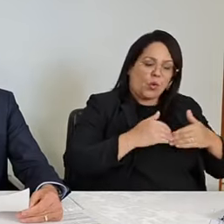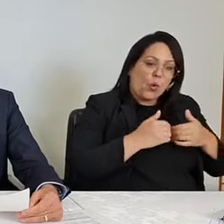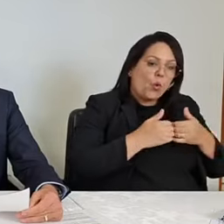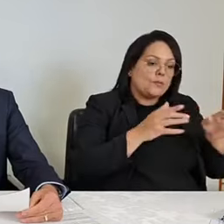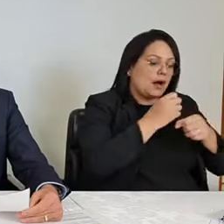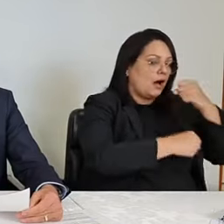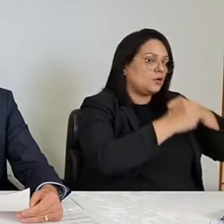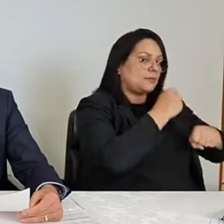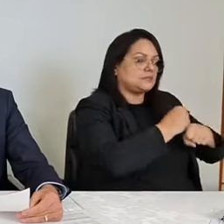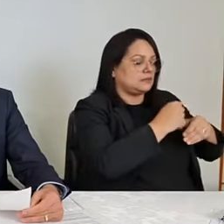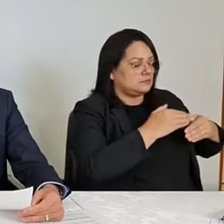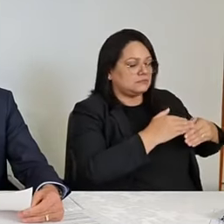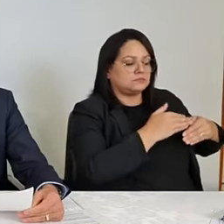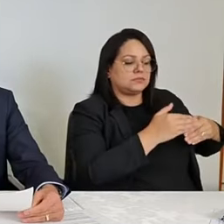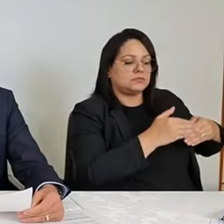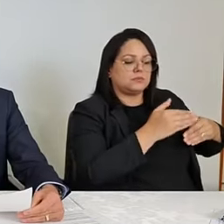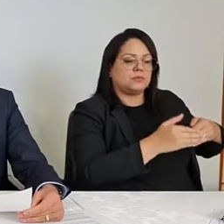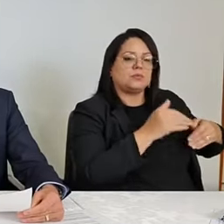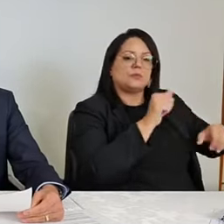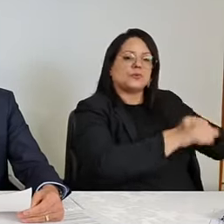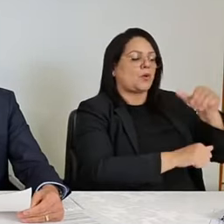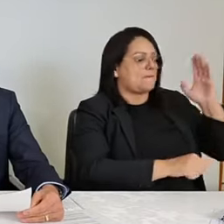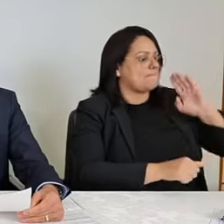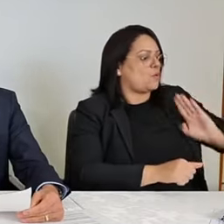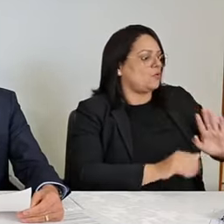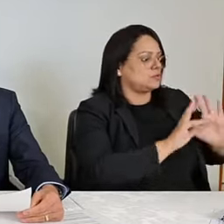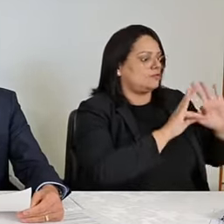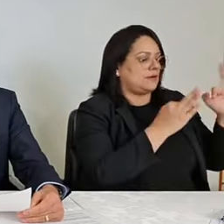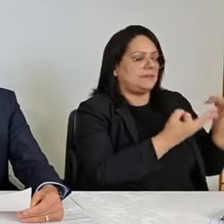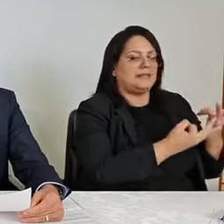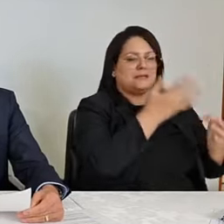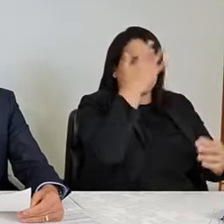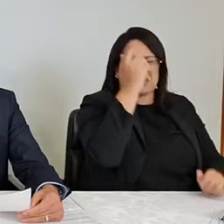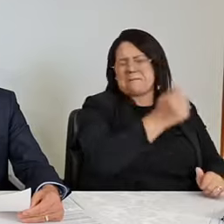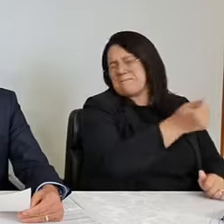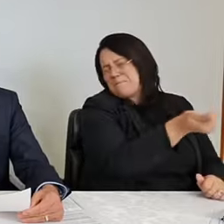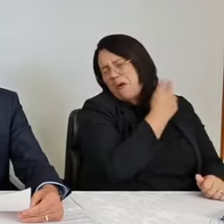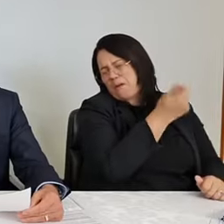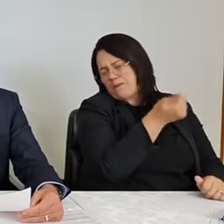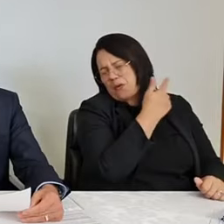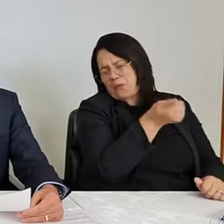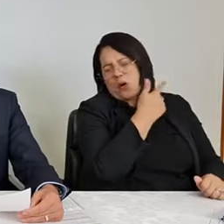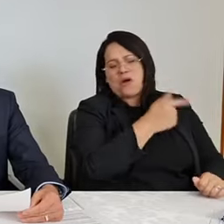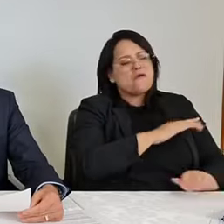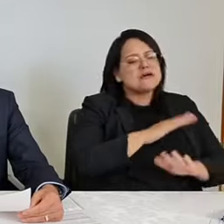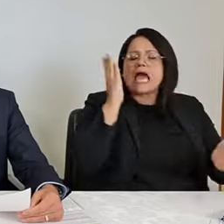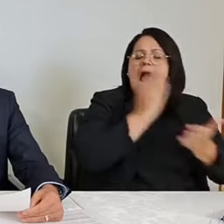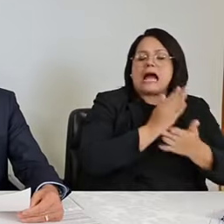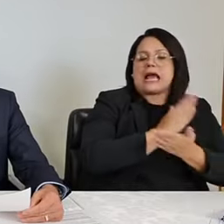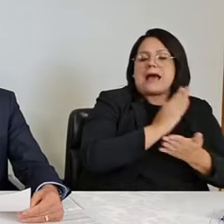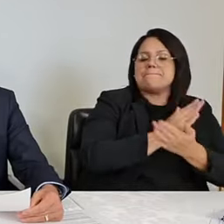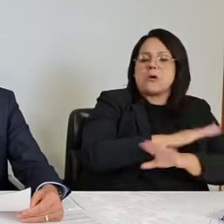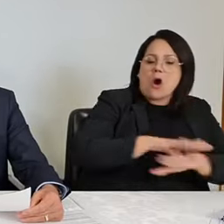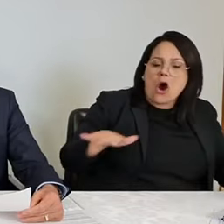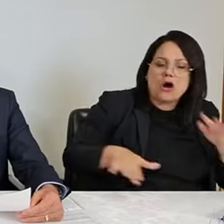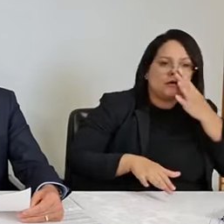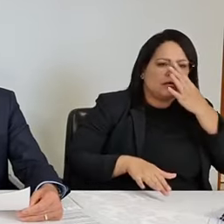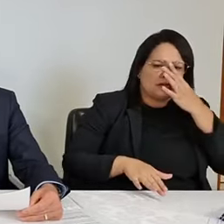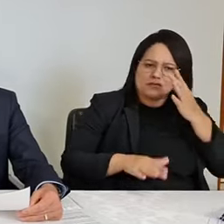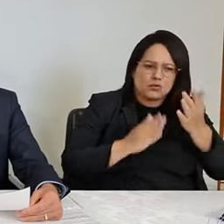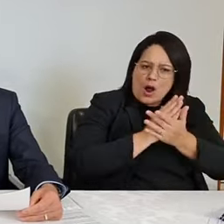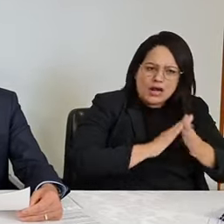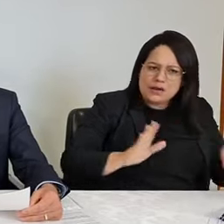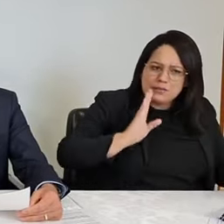ano passado, mudamos aqui a questão do Bolsa Família. Muita gente bateu em mim e falou que estava acabando com o Bolsa Família. Nós não acabamos com o Bolsa